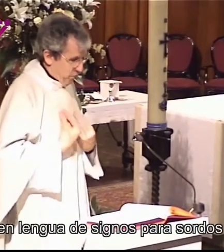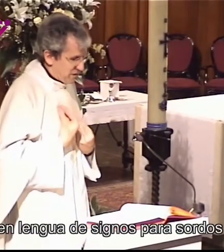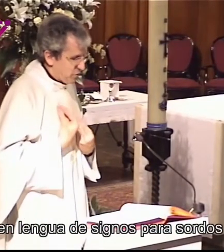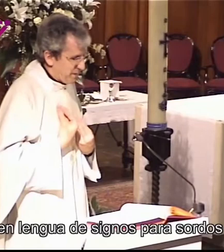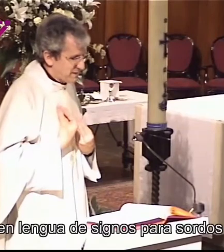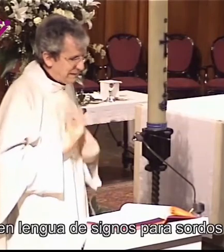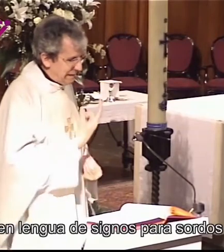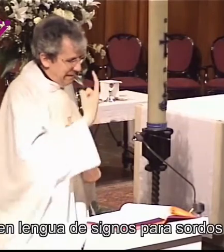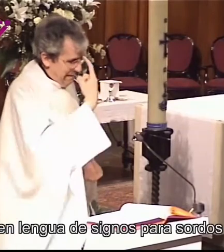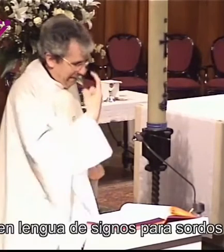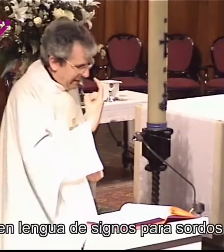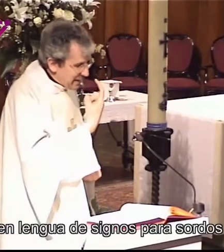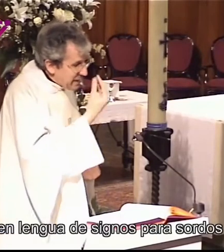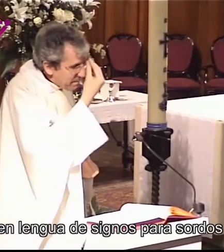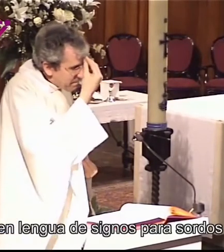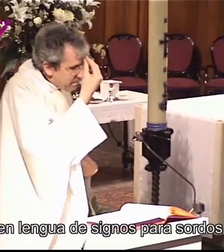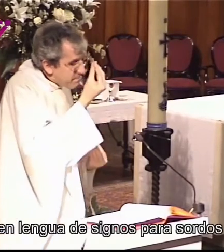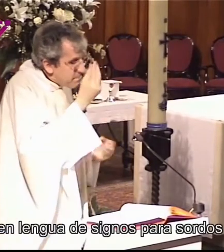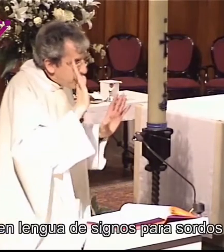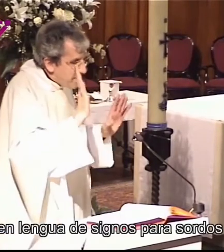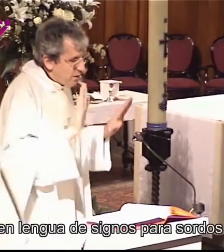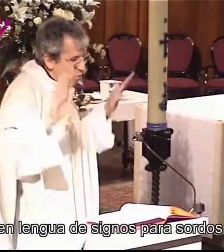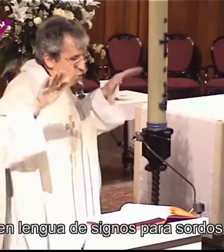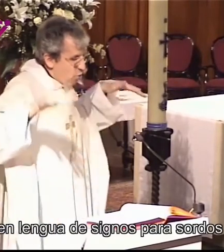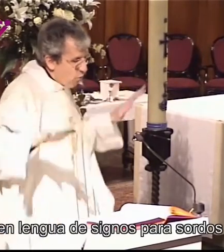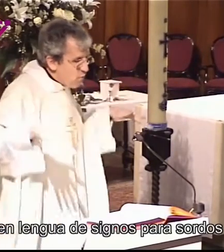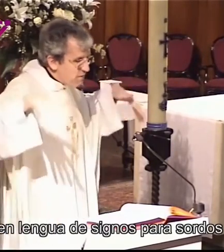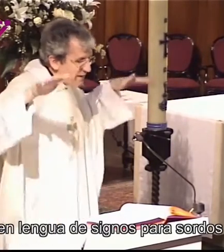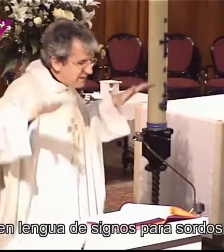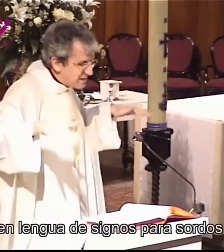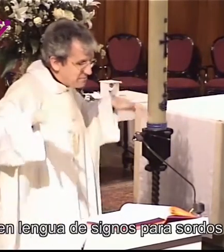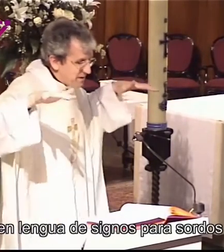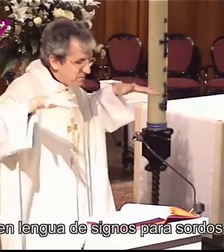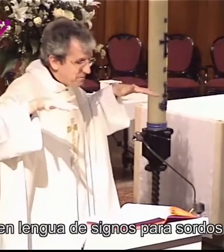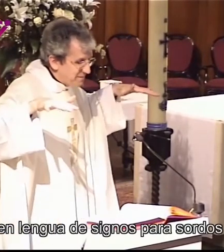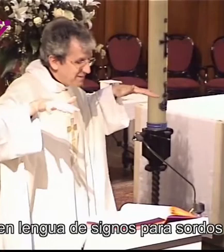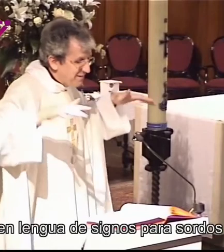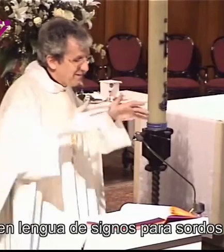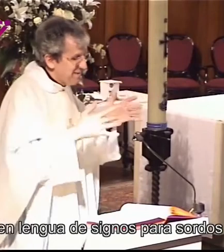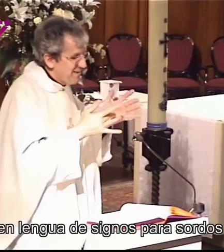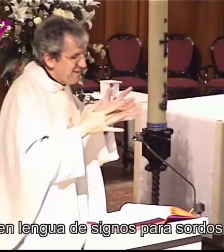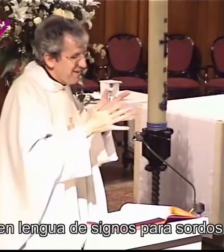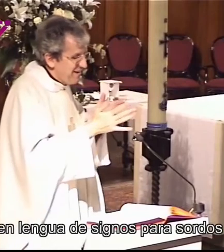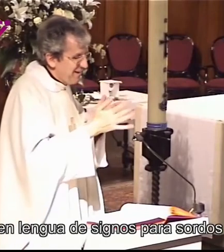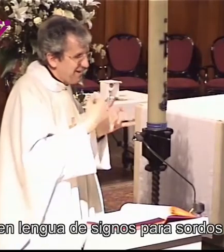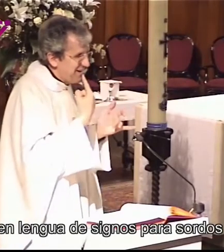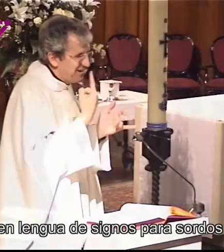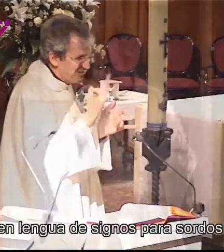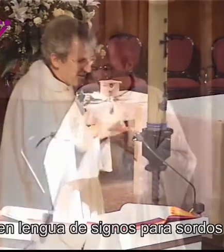la sorpresa, creían ver un fantasma. Él les dijo,